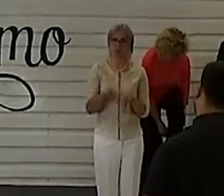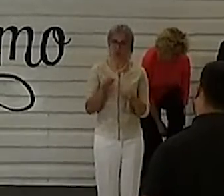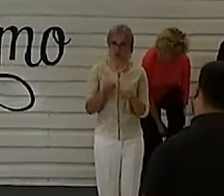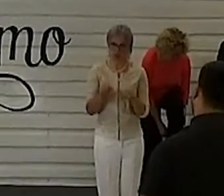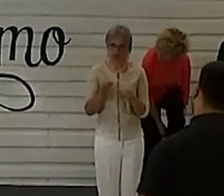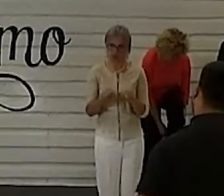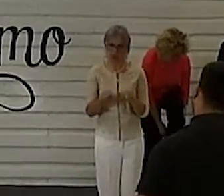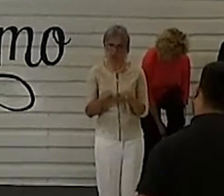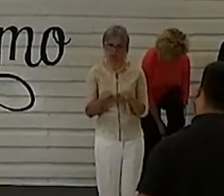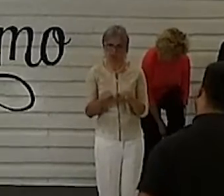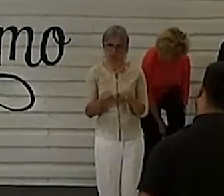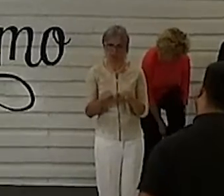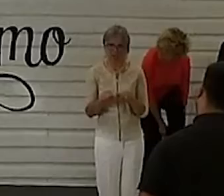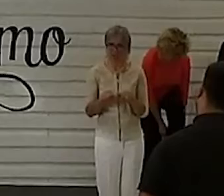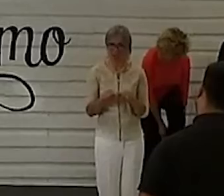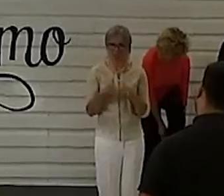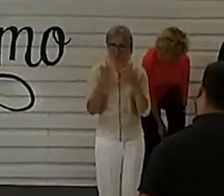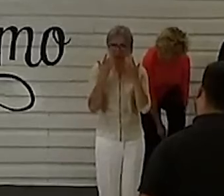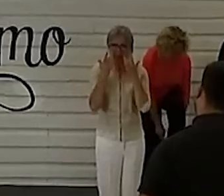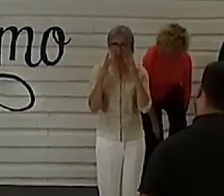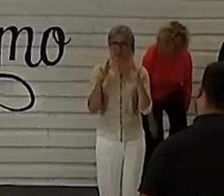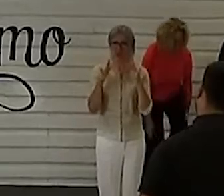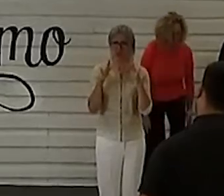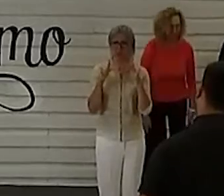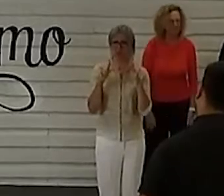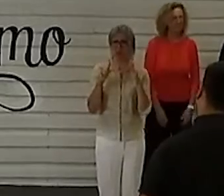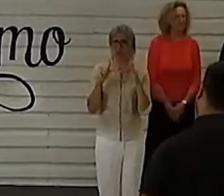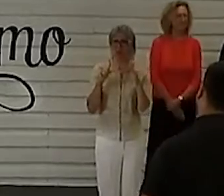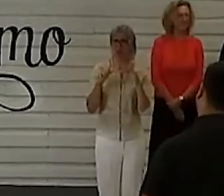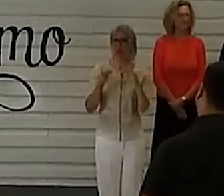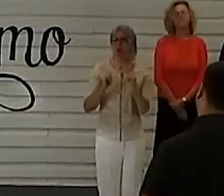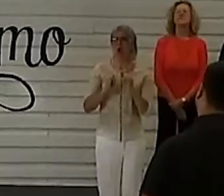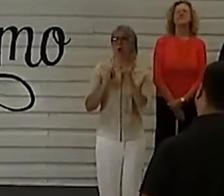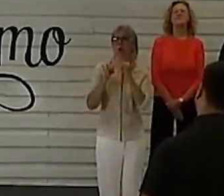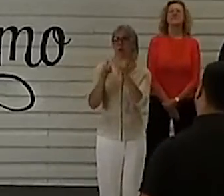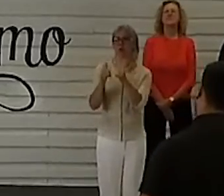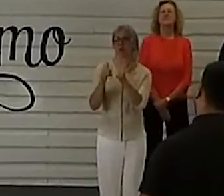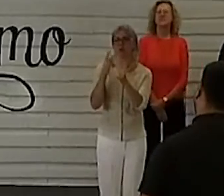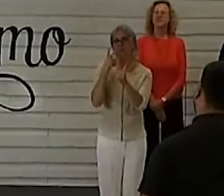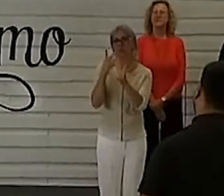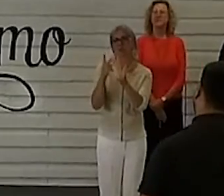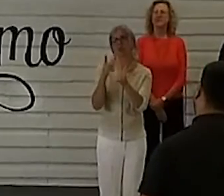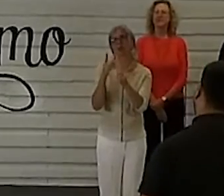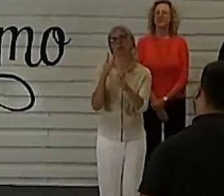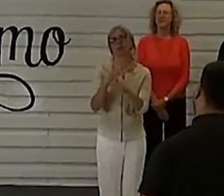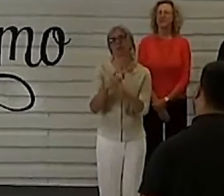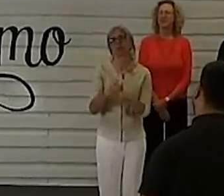sorelle, basta uscire fuori per vedere il bisogno che c'è. Quanta gente.